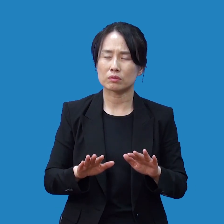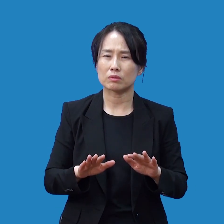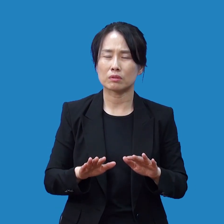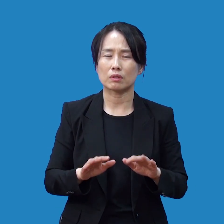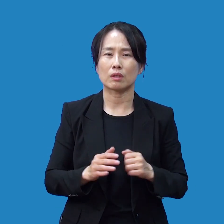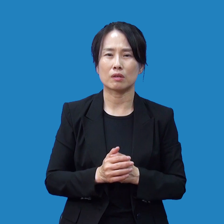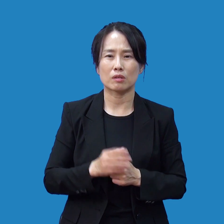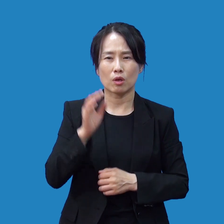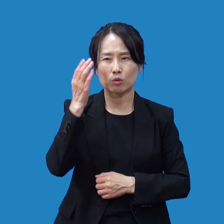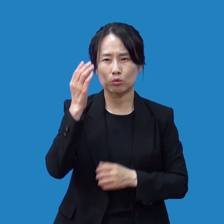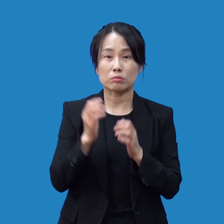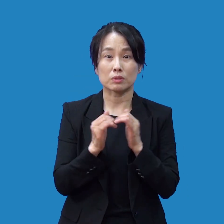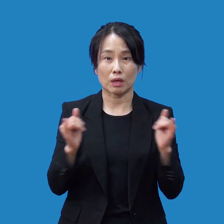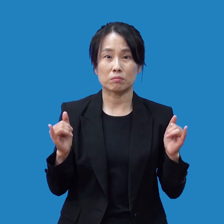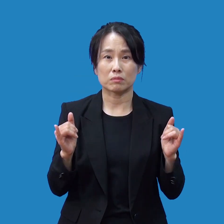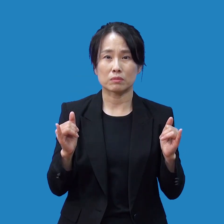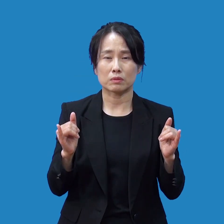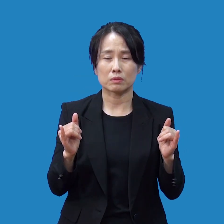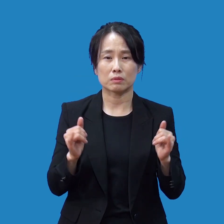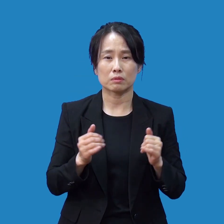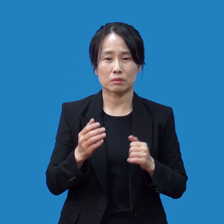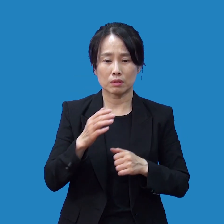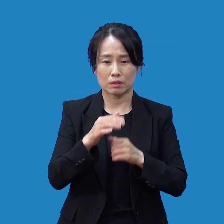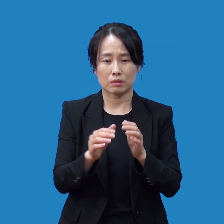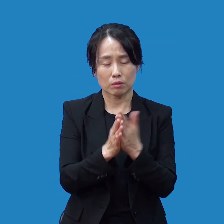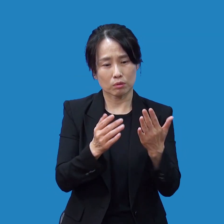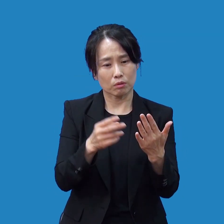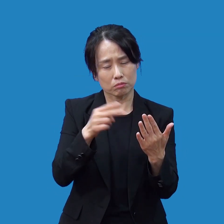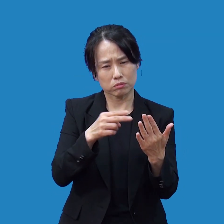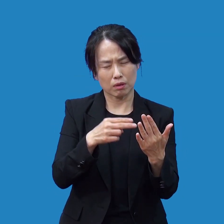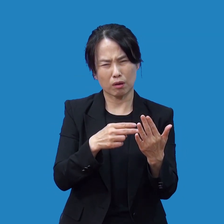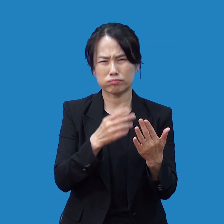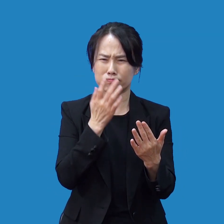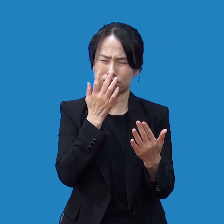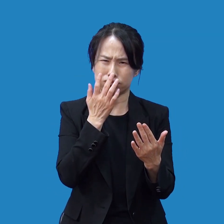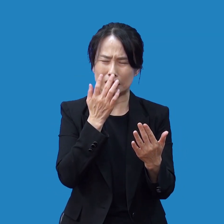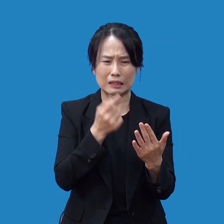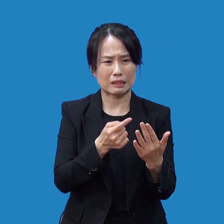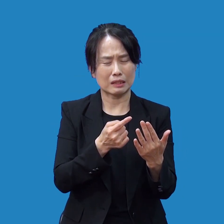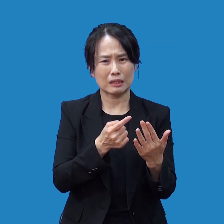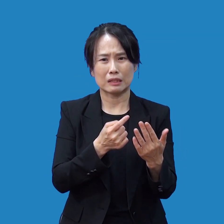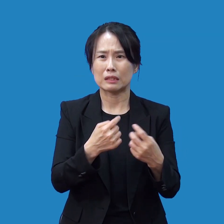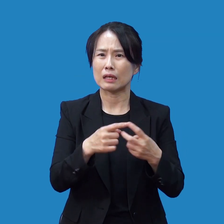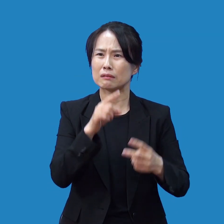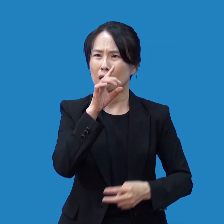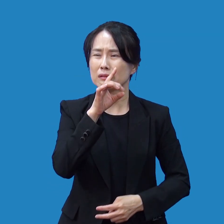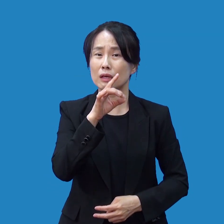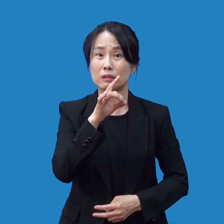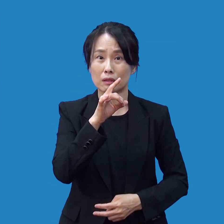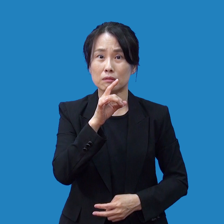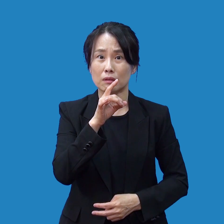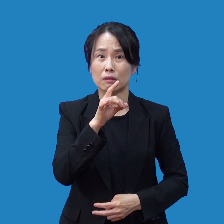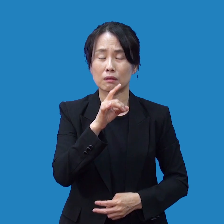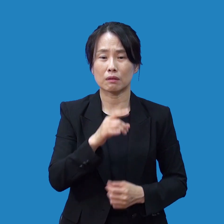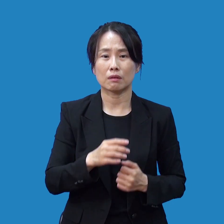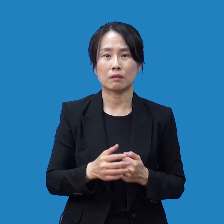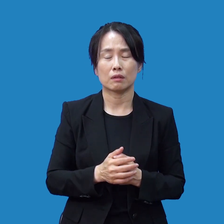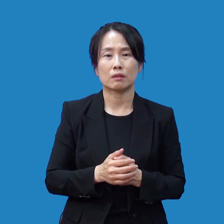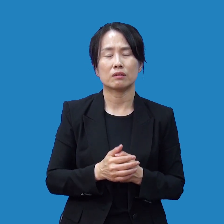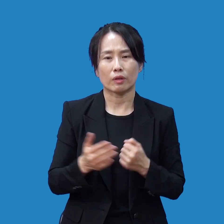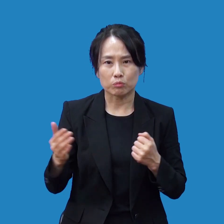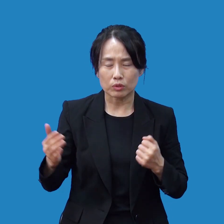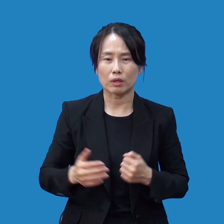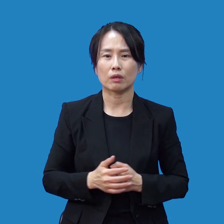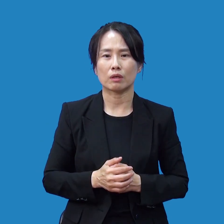익숙한 현대인들, 참 성경이 이해하기 어렵고 낯설게 느껴집니다. 그래서 별 이상한